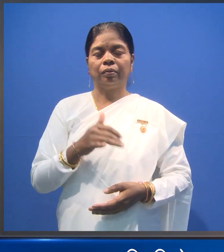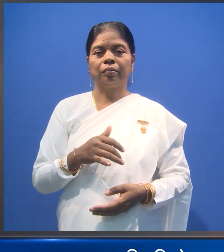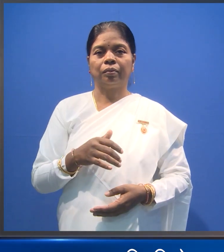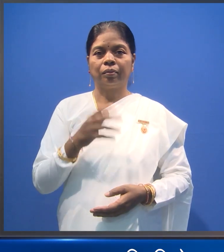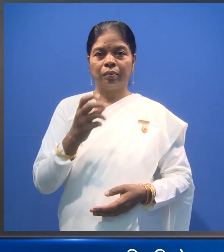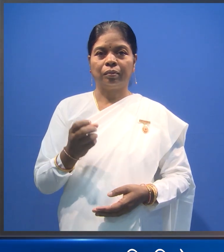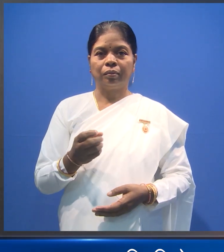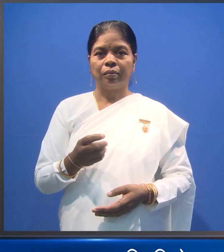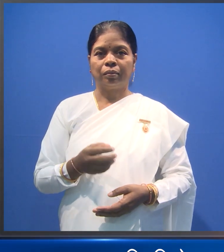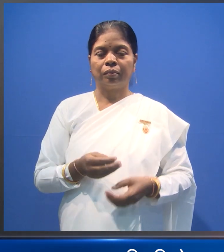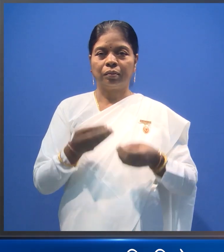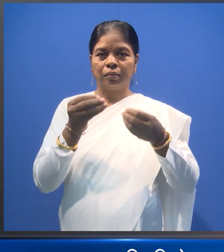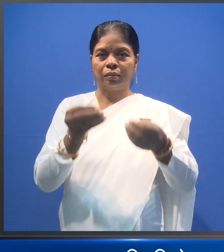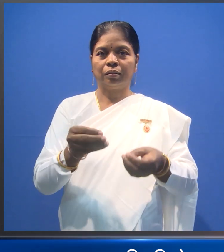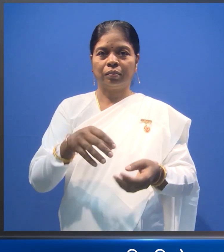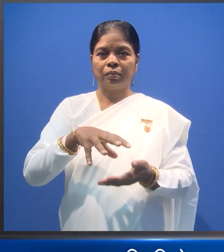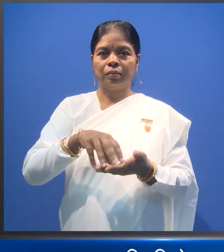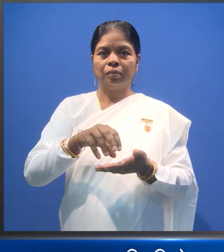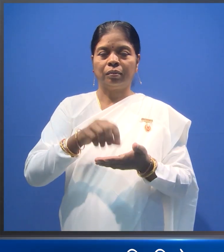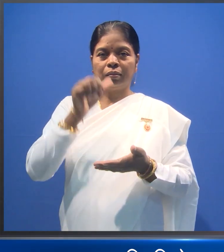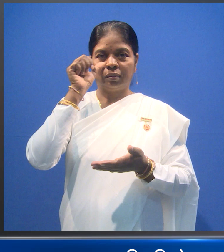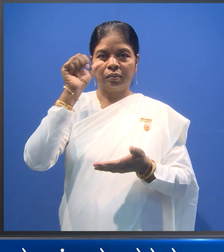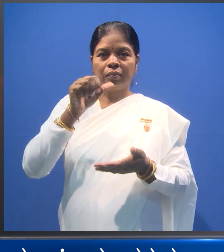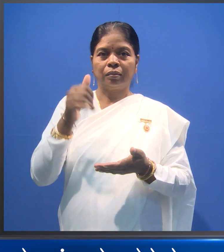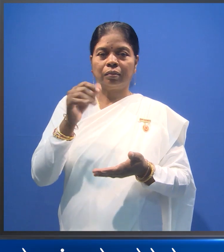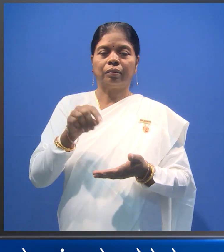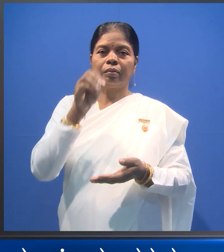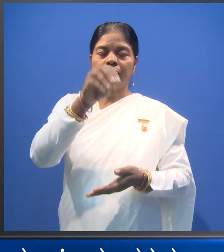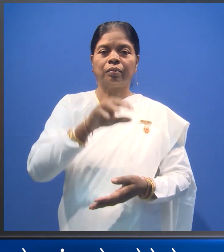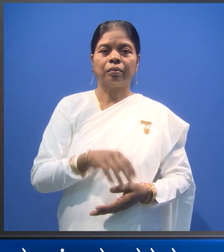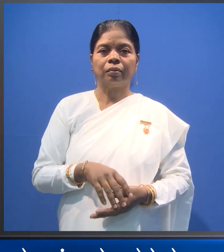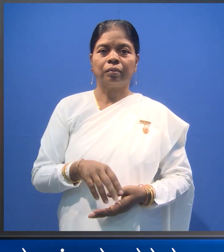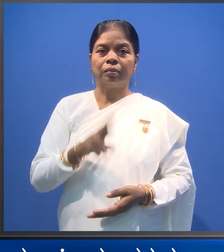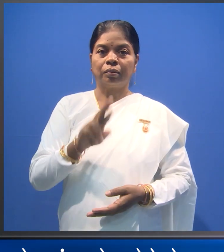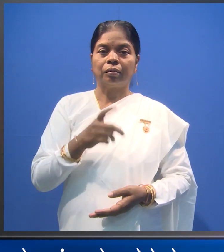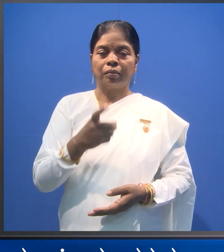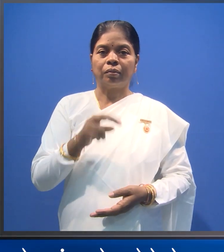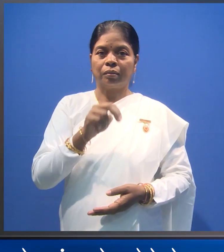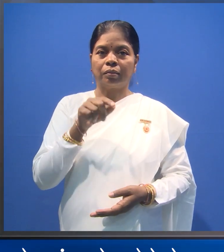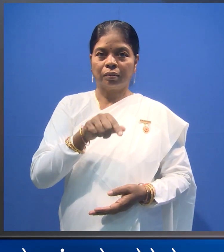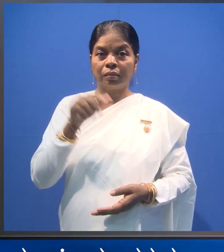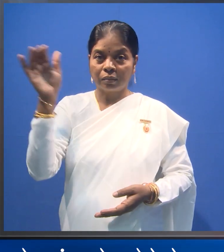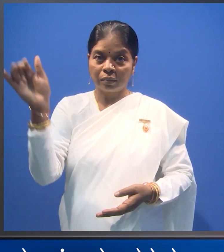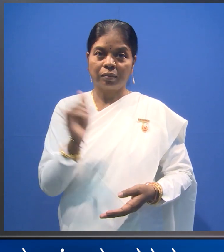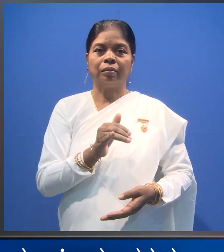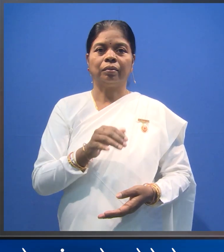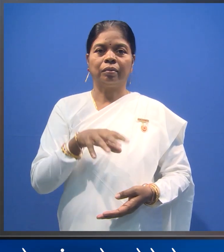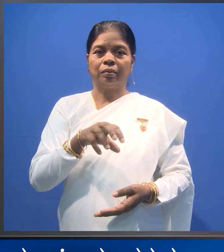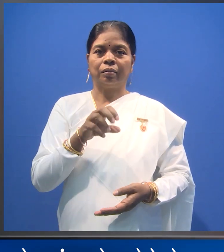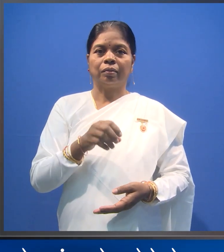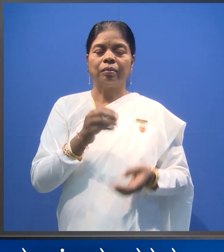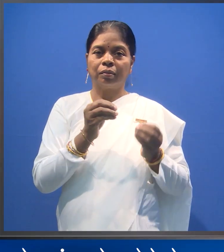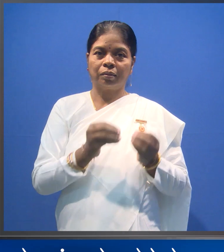आणि भिक्षेत त्यांना तांदूळ दिले. राजाने त्यांना रोज तेथे येऊन तांदूळ